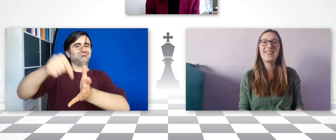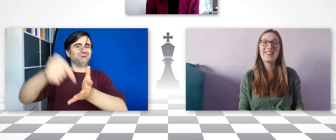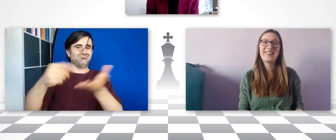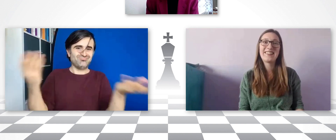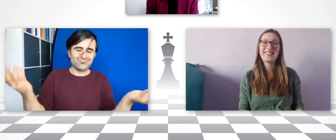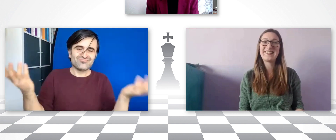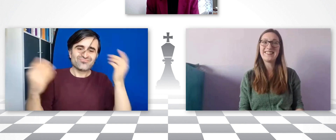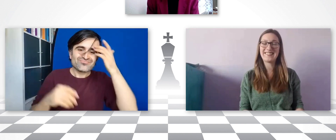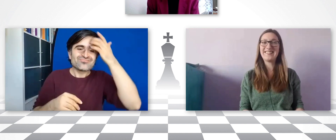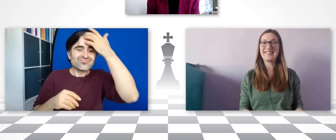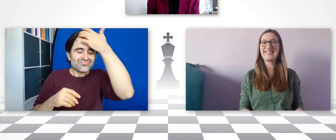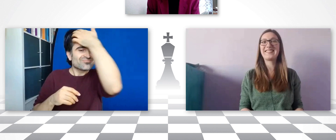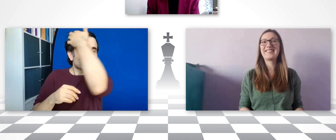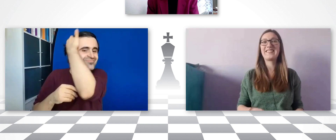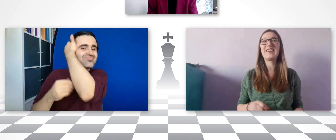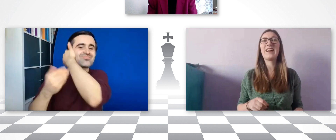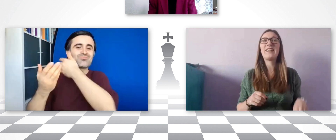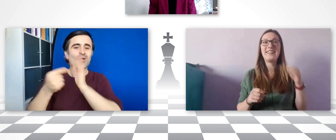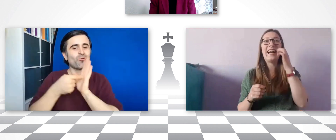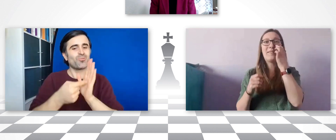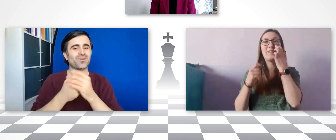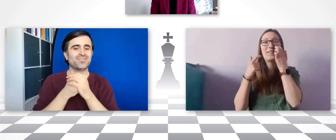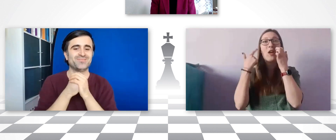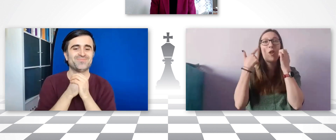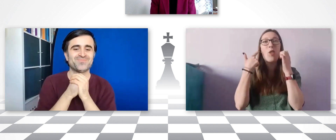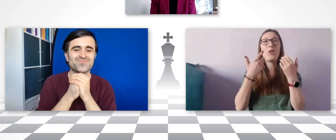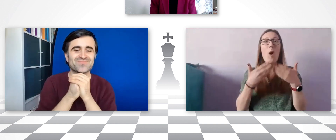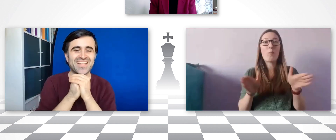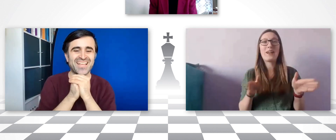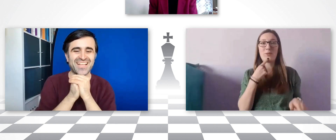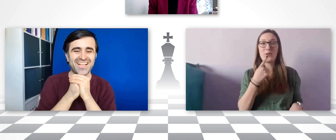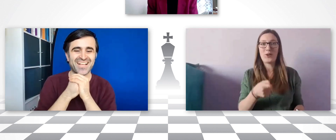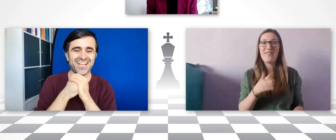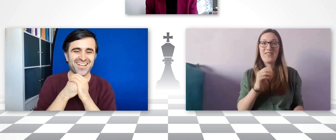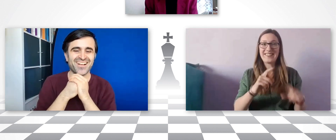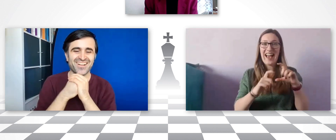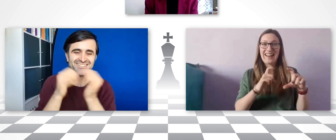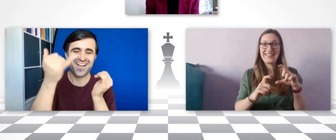kan. Ja, de London opening bedoelt. Ja. Ja.